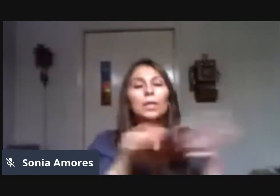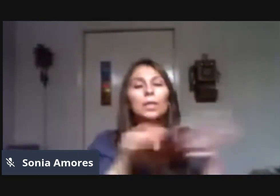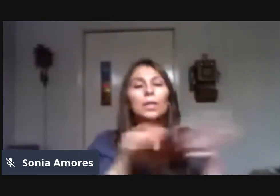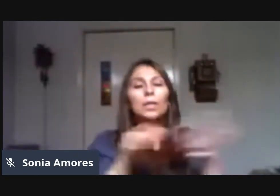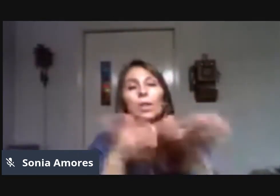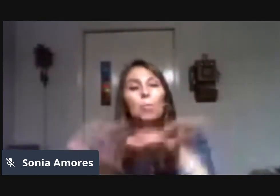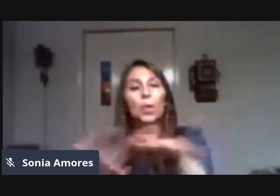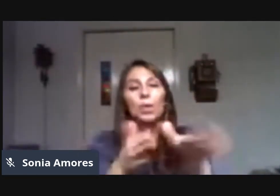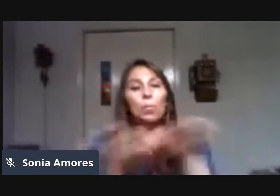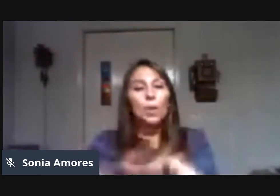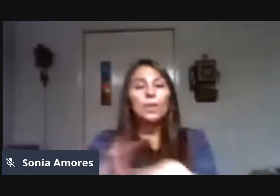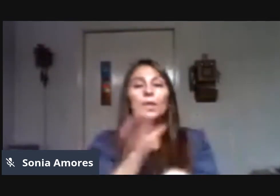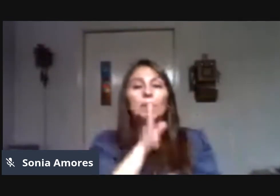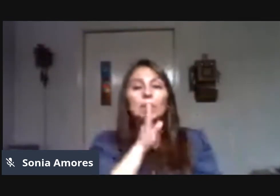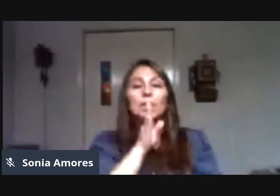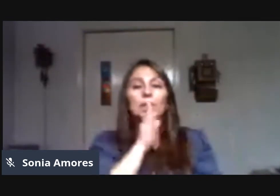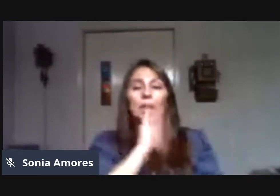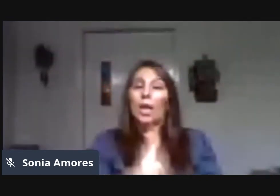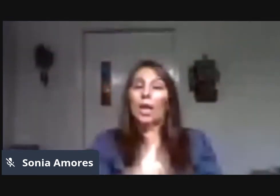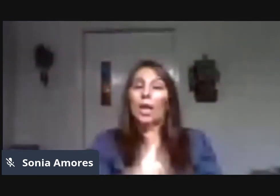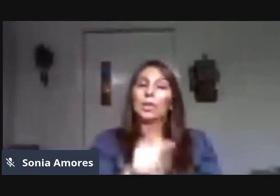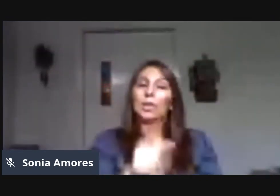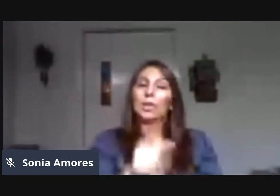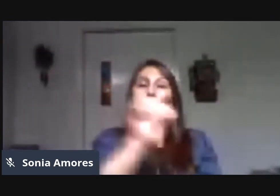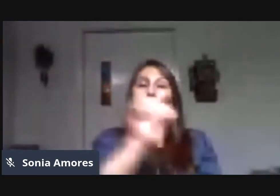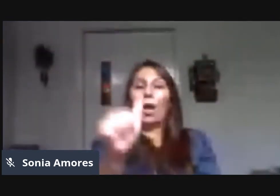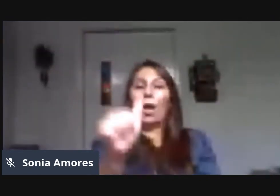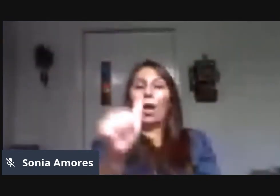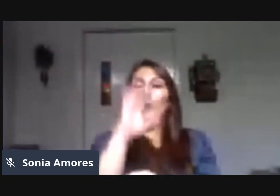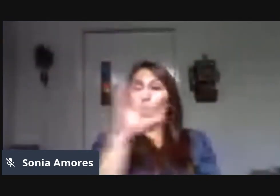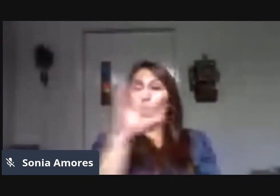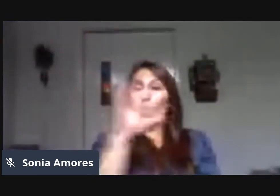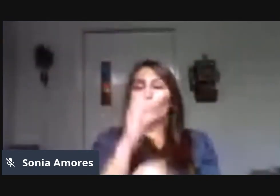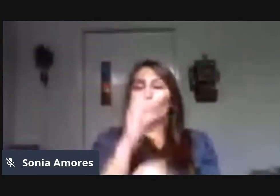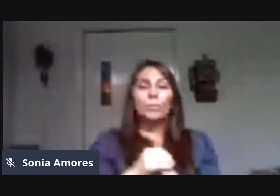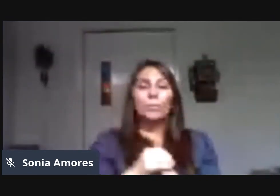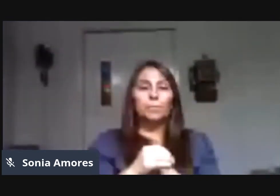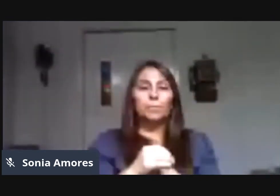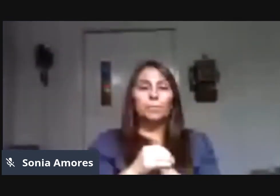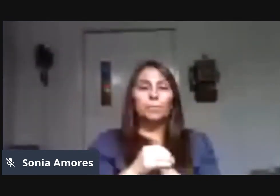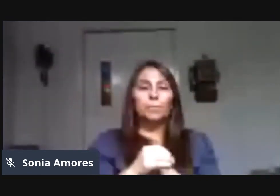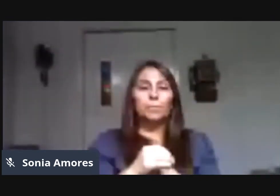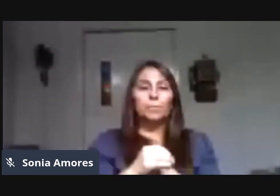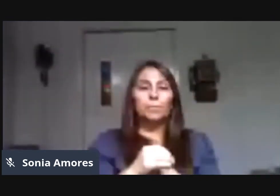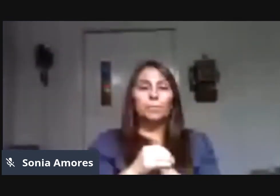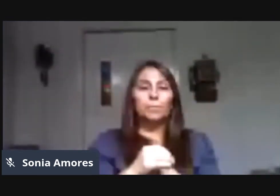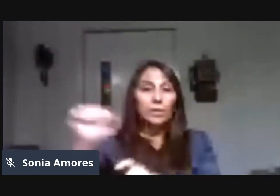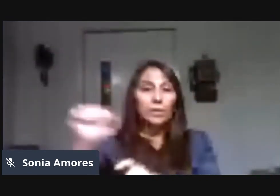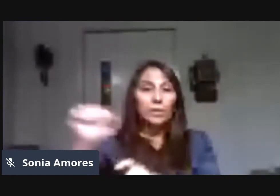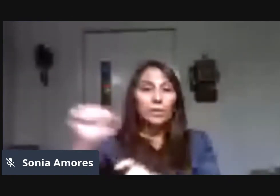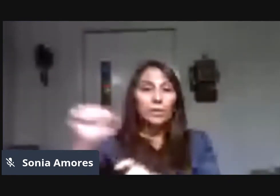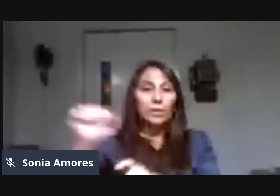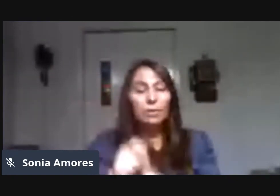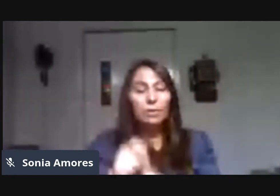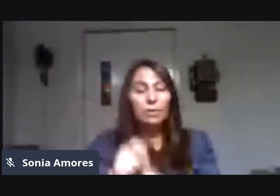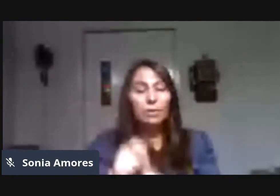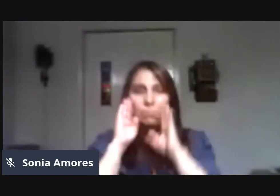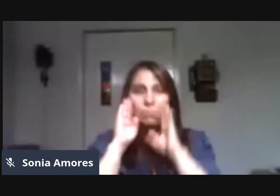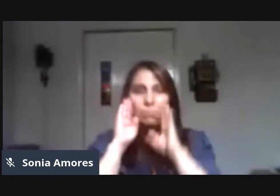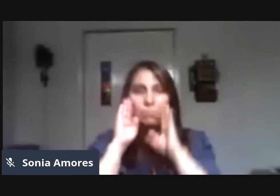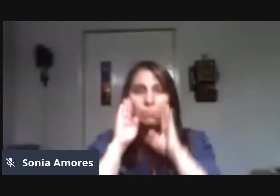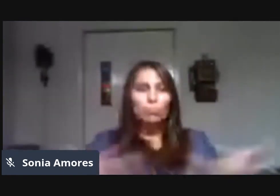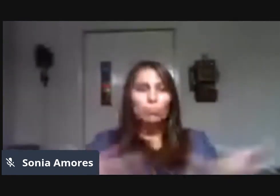líderes y lideresas sociales en este país. Y la defensa de los derechos debe ser un elemento central en